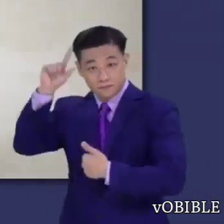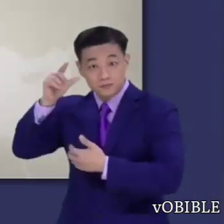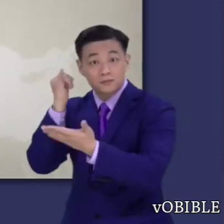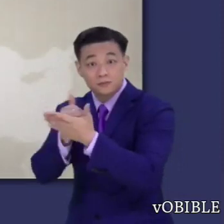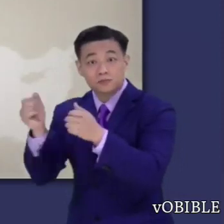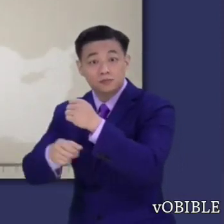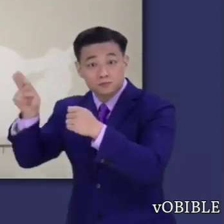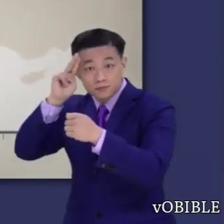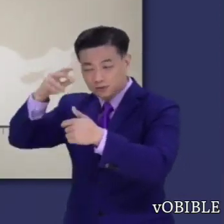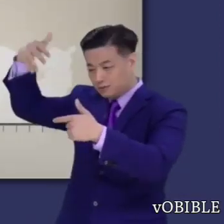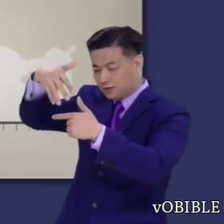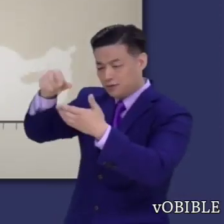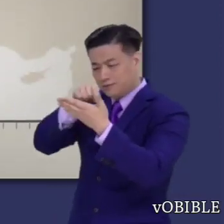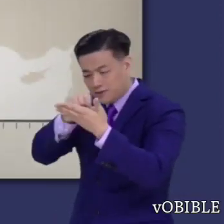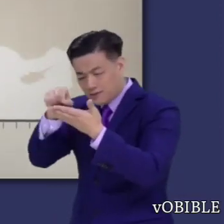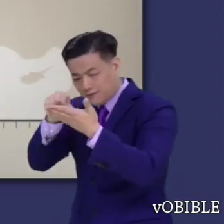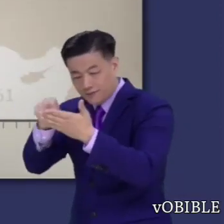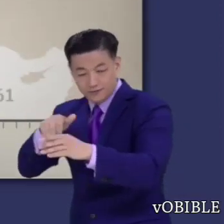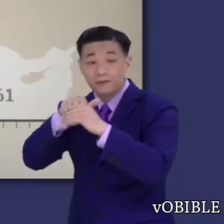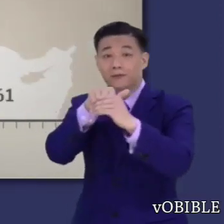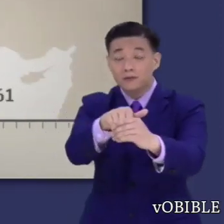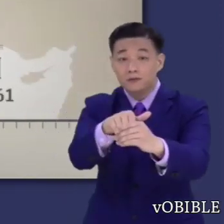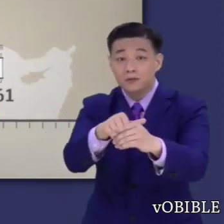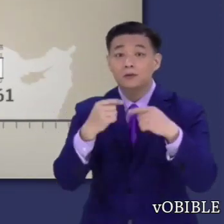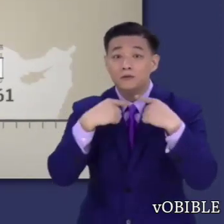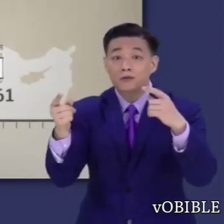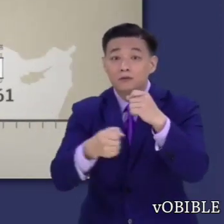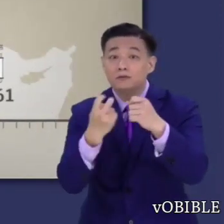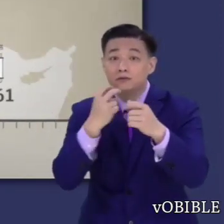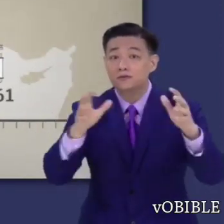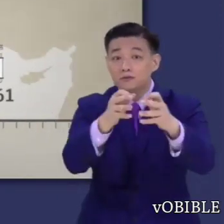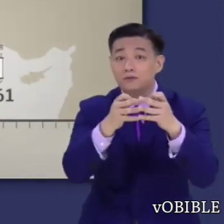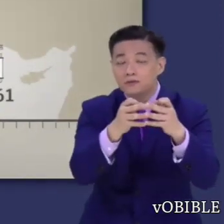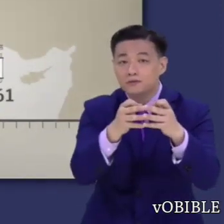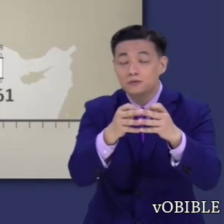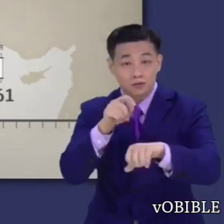使徒保罗在罗马时写下哥罗西书，时间大约是公元